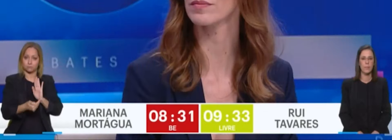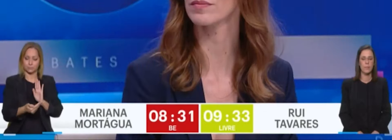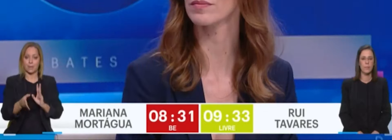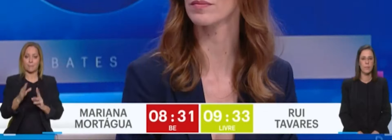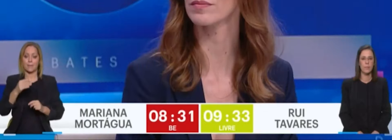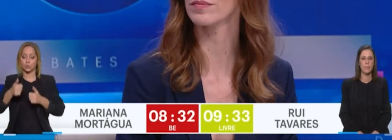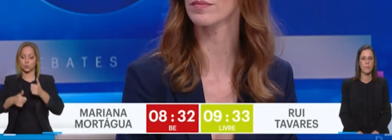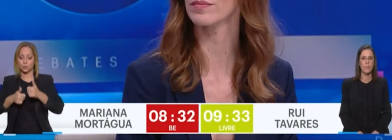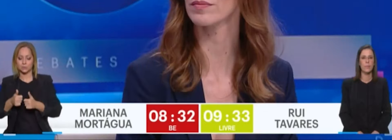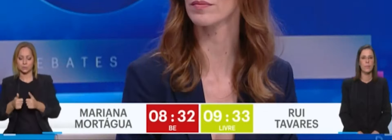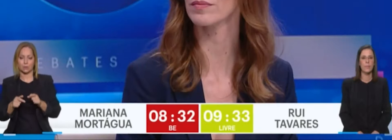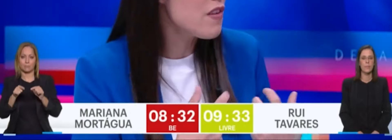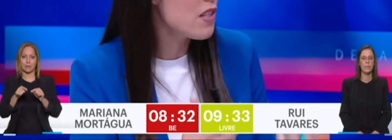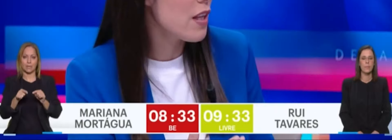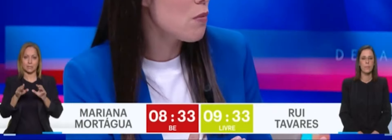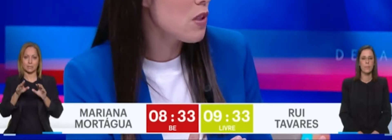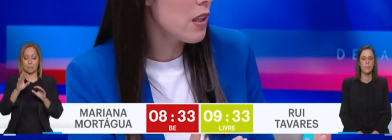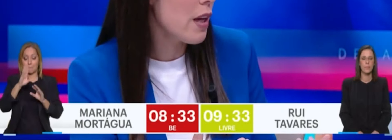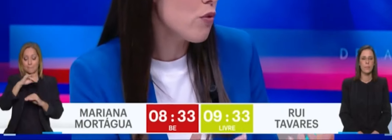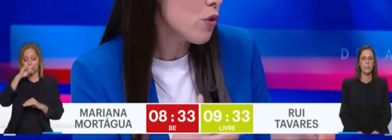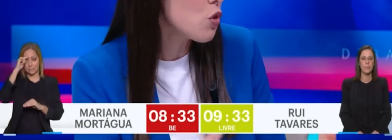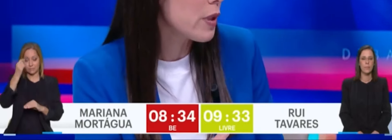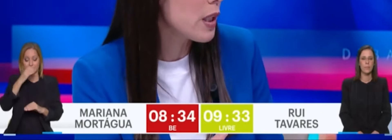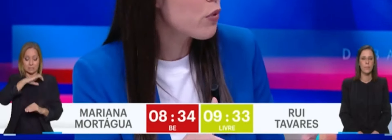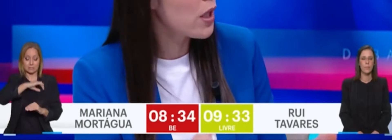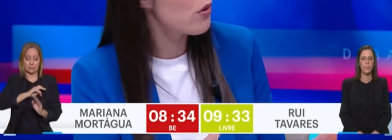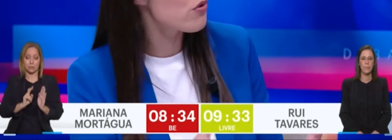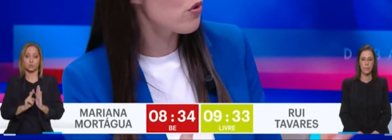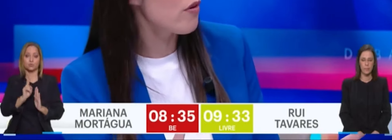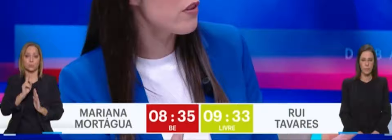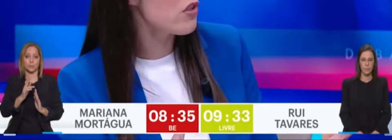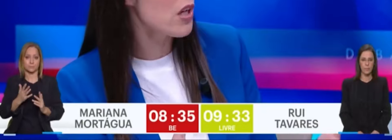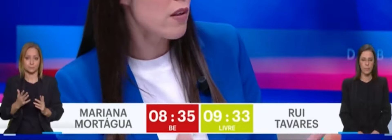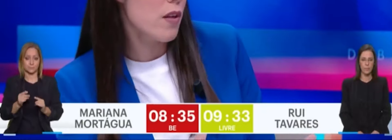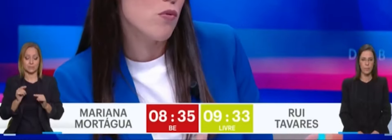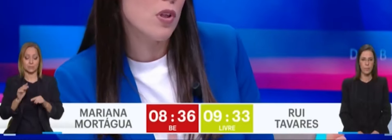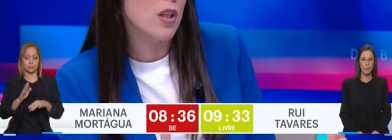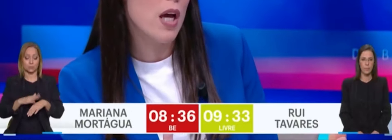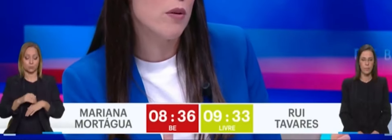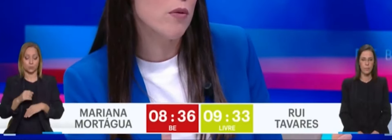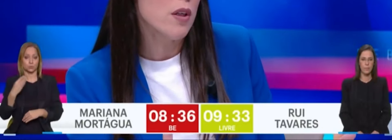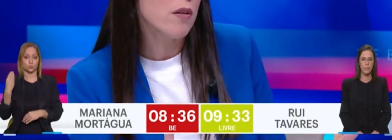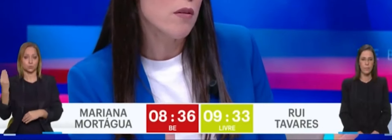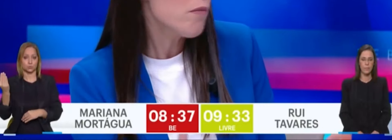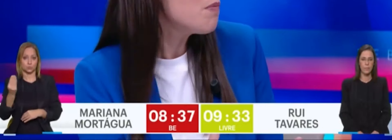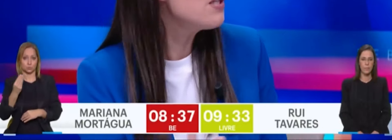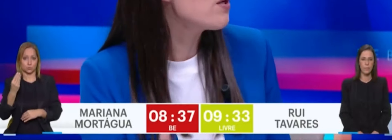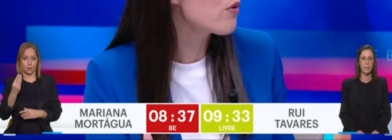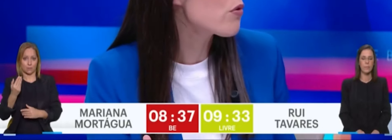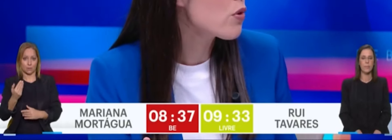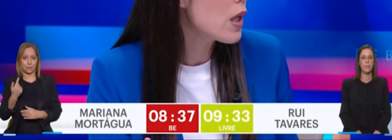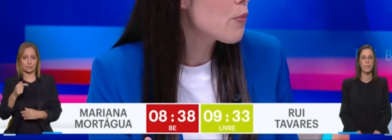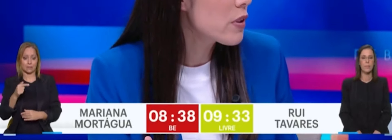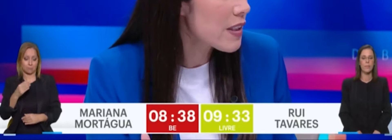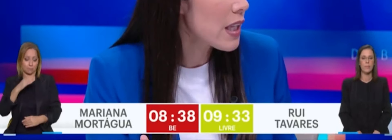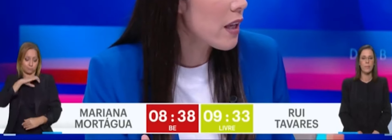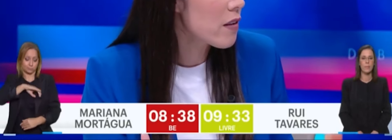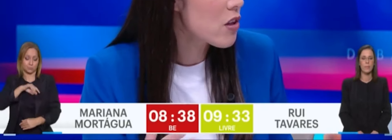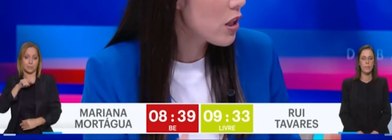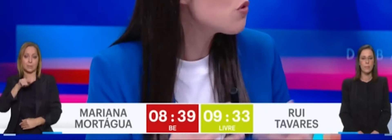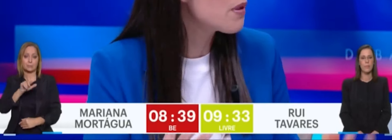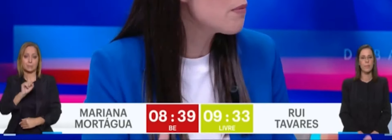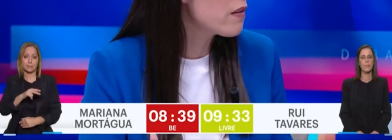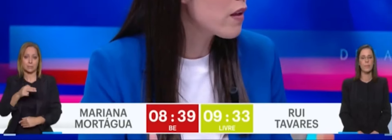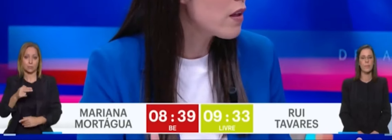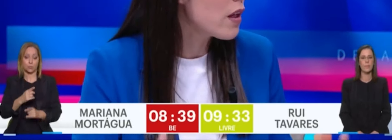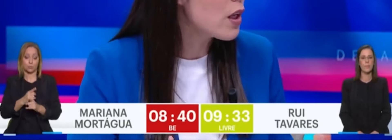corrida para o fundo há mais difícil é subir salários e explica porque é que hoje jovens têm um salário de 1000 € é porque na verdade